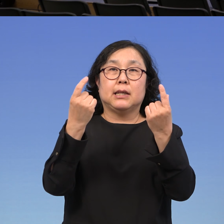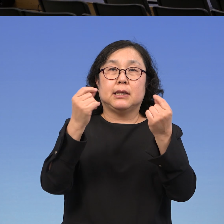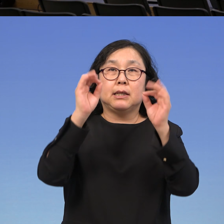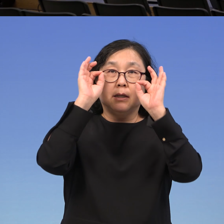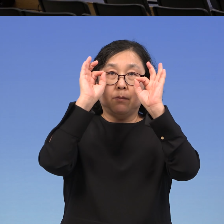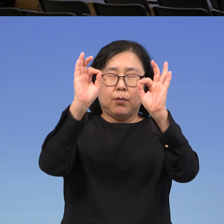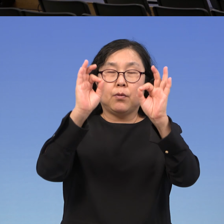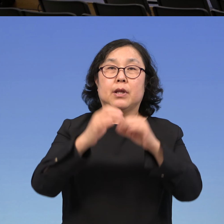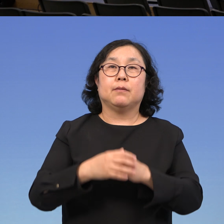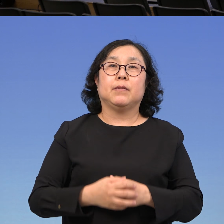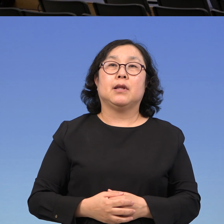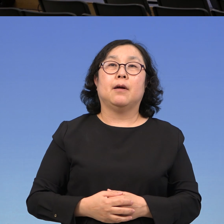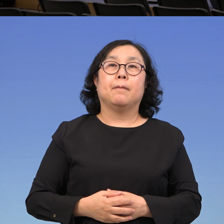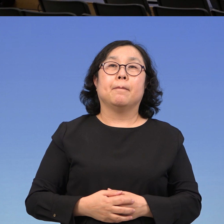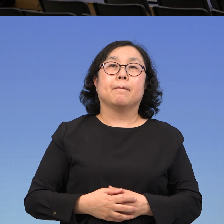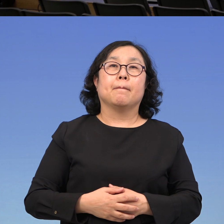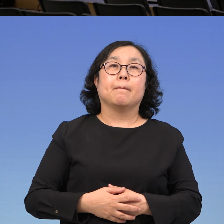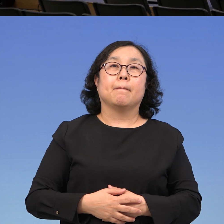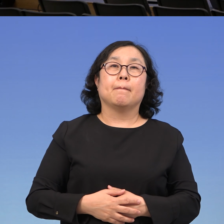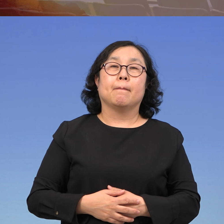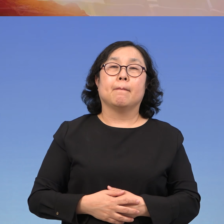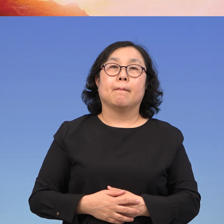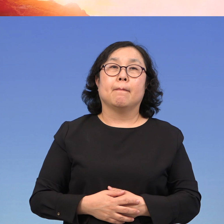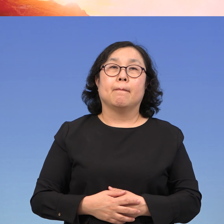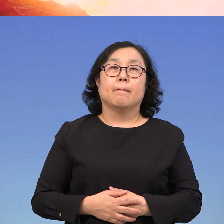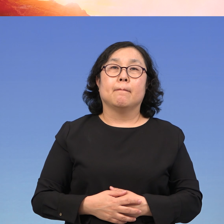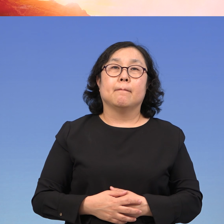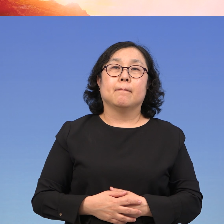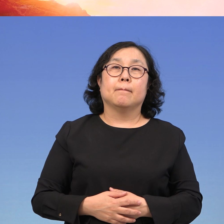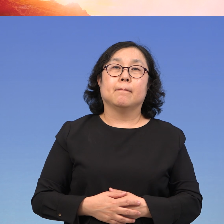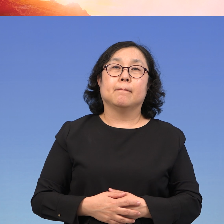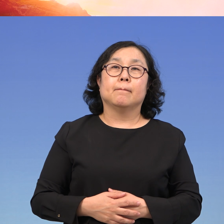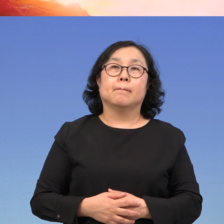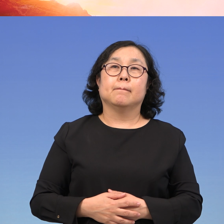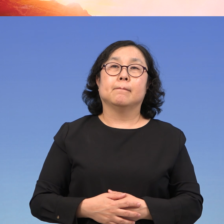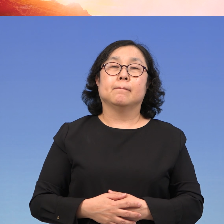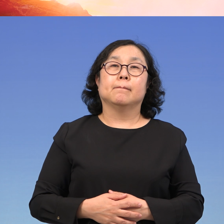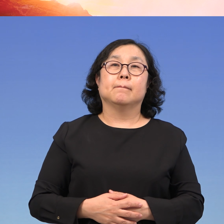말씀을 마무리 하도록 하겠습니다 5